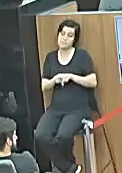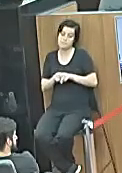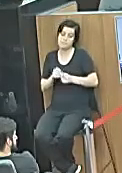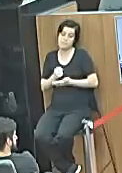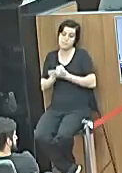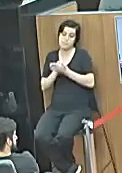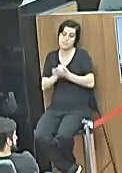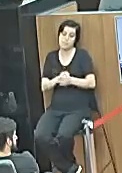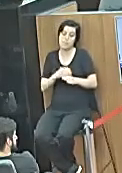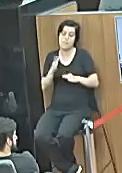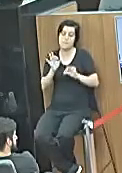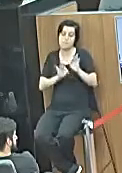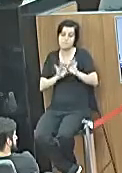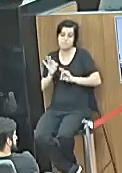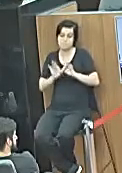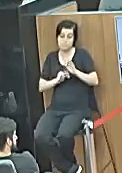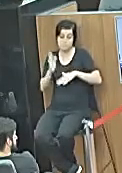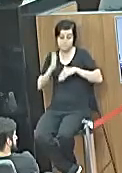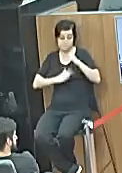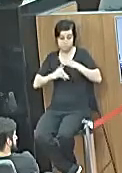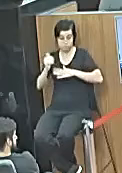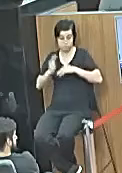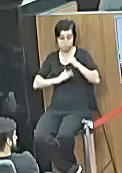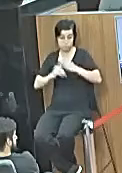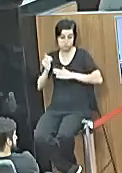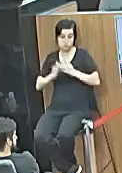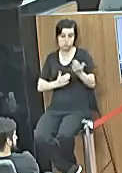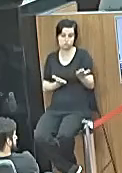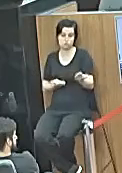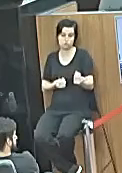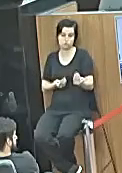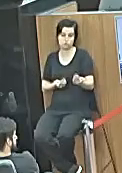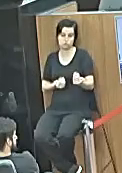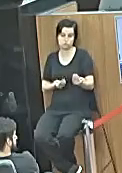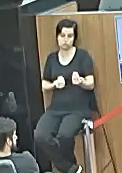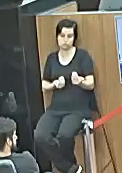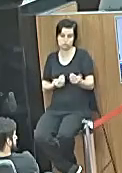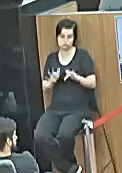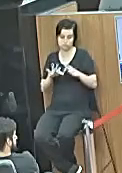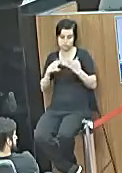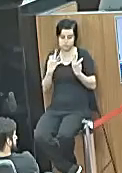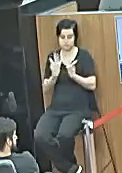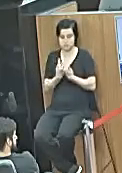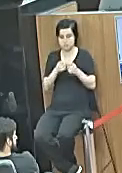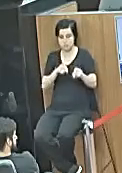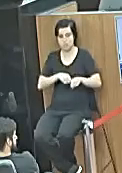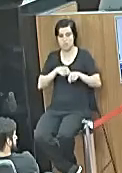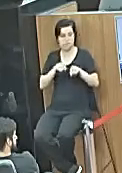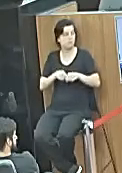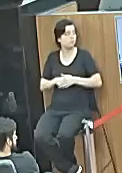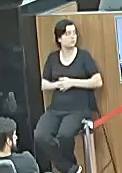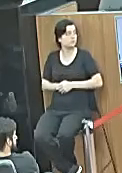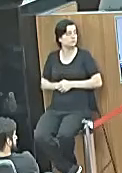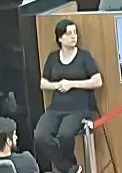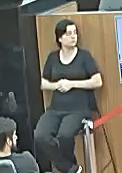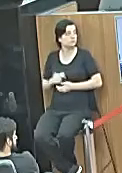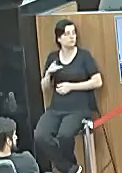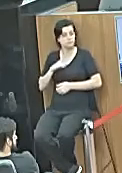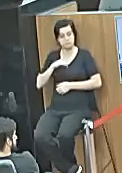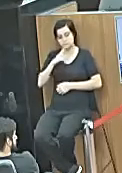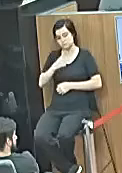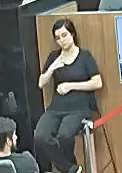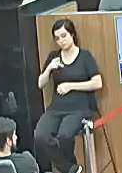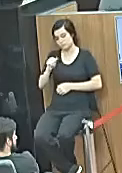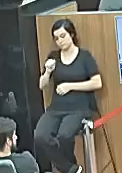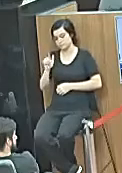profissional profissionais dos jovens egressos da sefaz famílias agrícolas previstas no ppa g